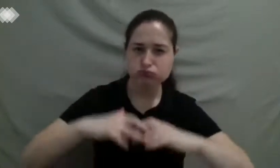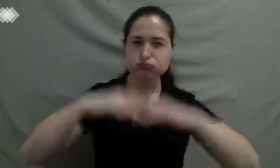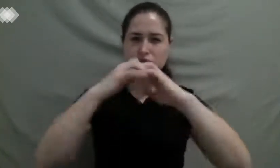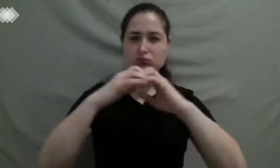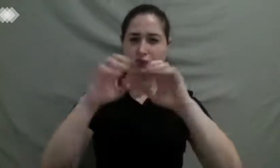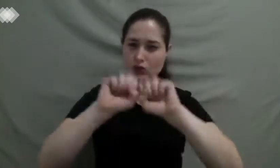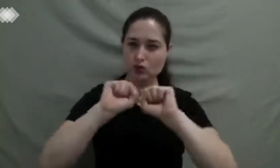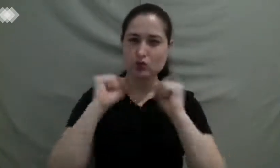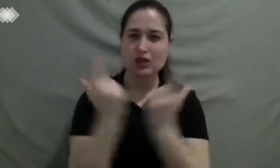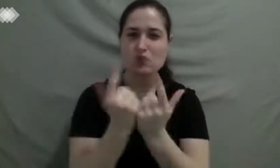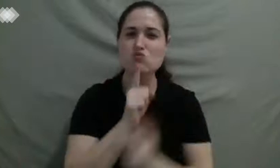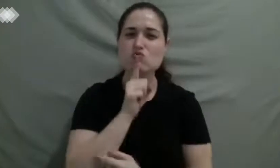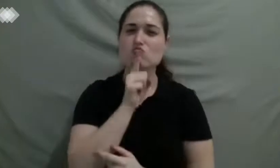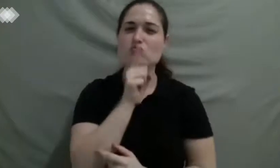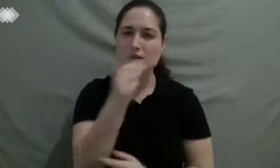realmente inclusiva.